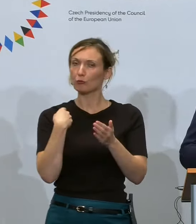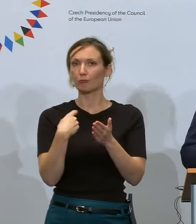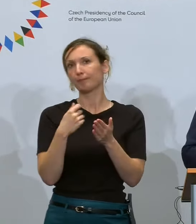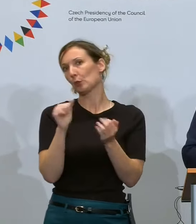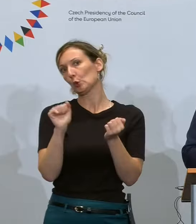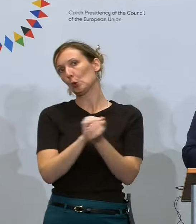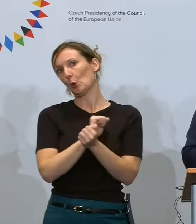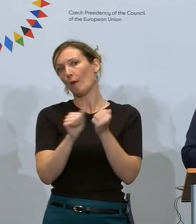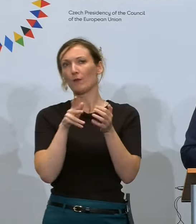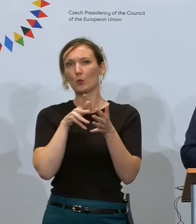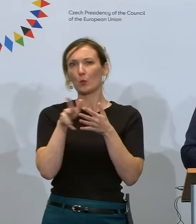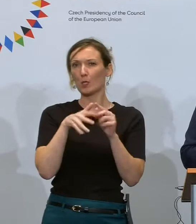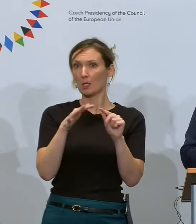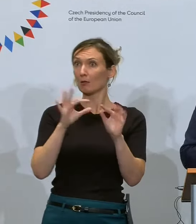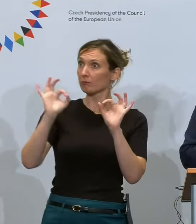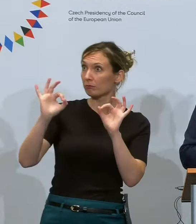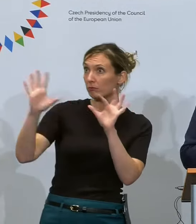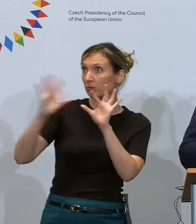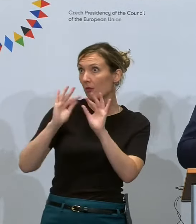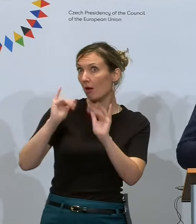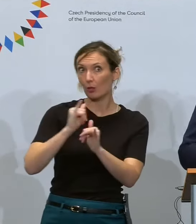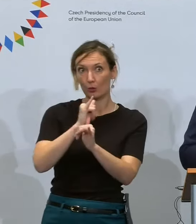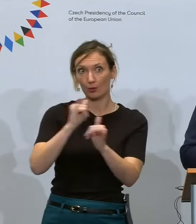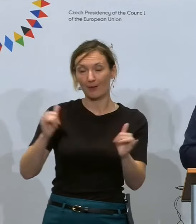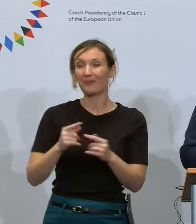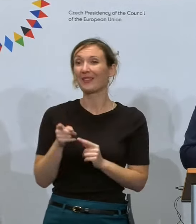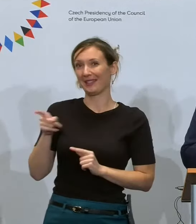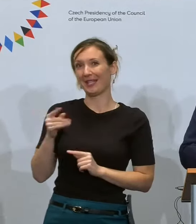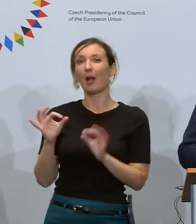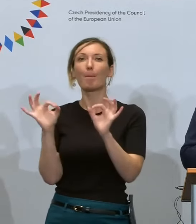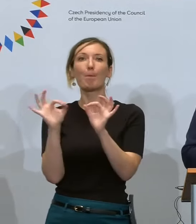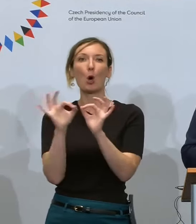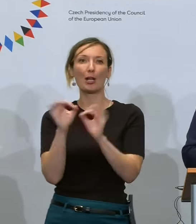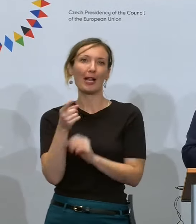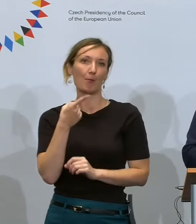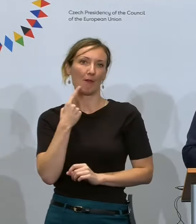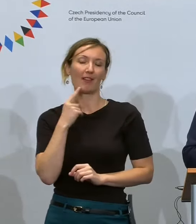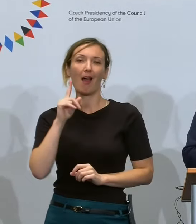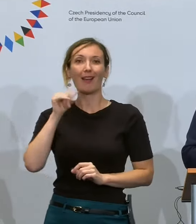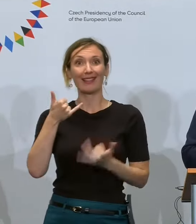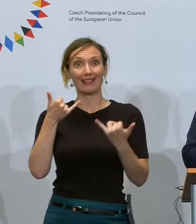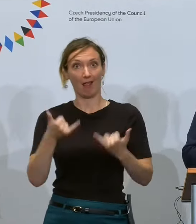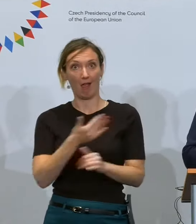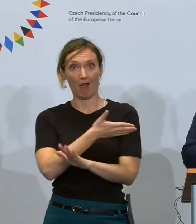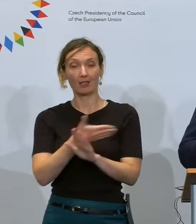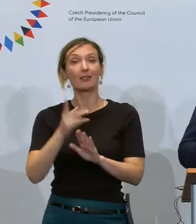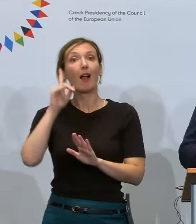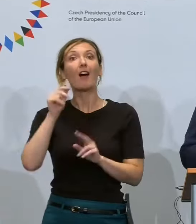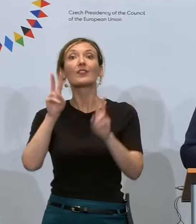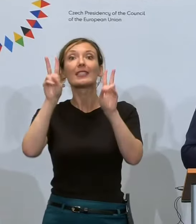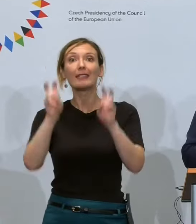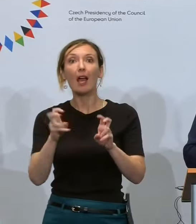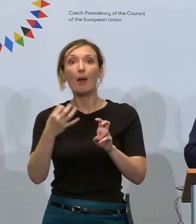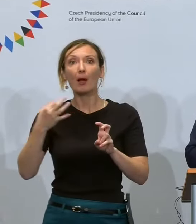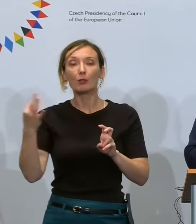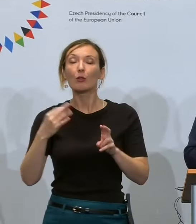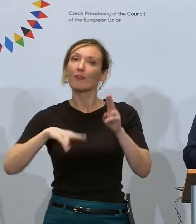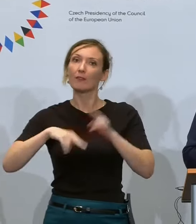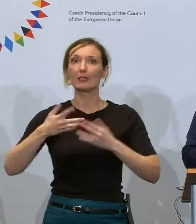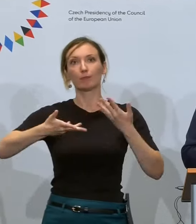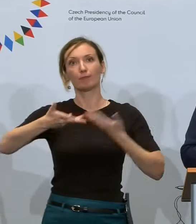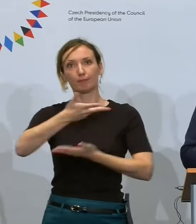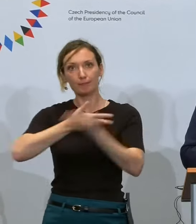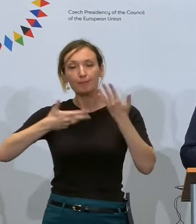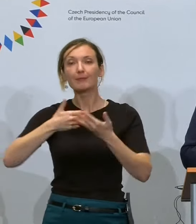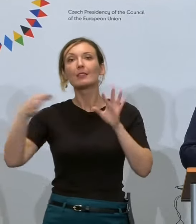vysokého představitele pro zahraniční politiku Josefa Borrella, hlavním tématem dnešního dne byla debata o vztahu s